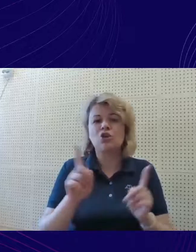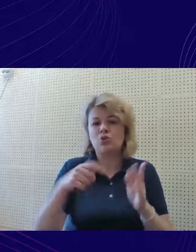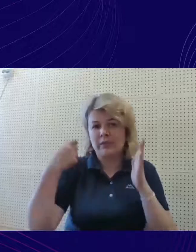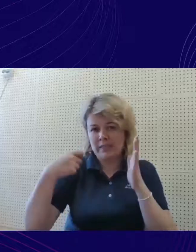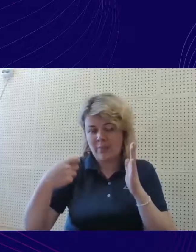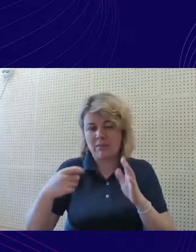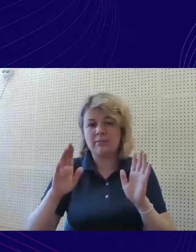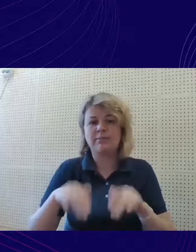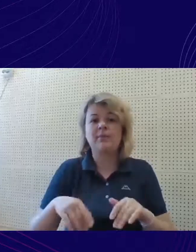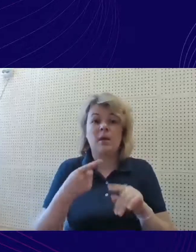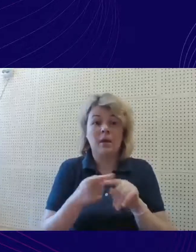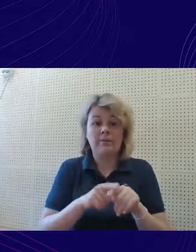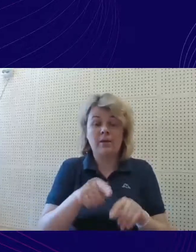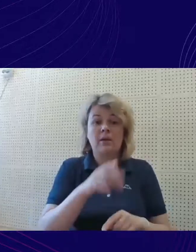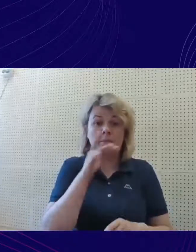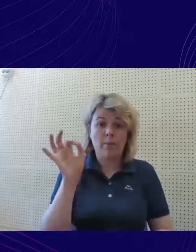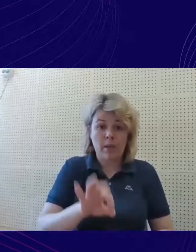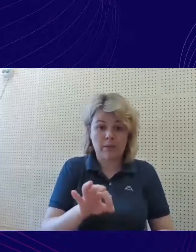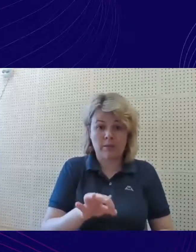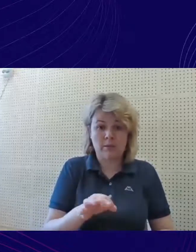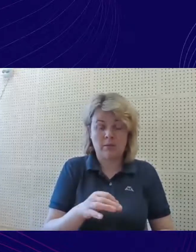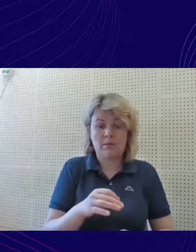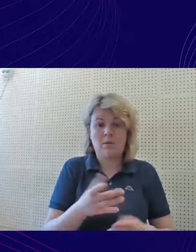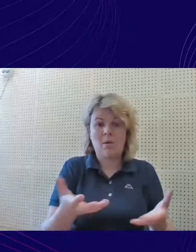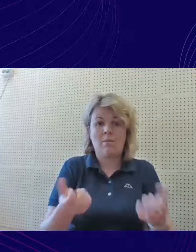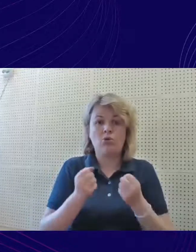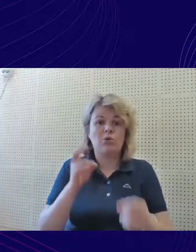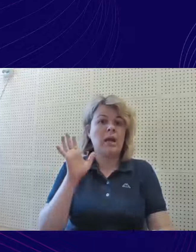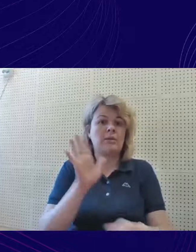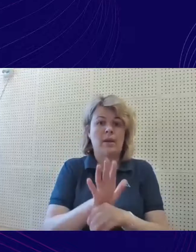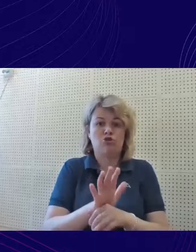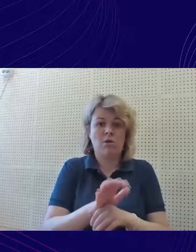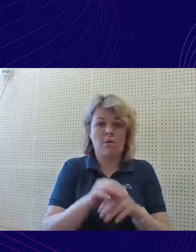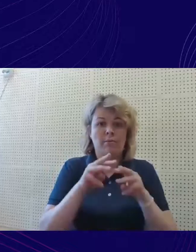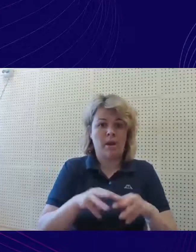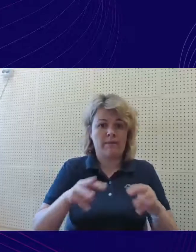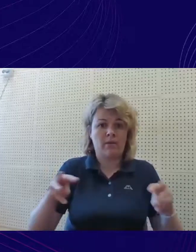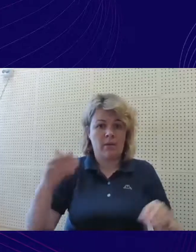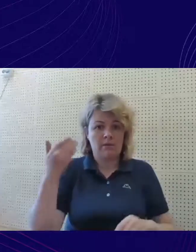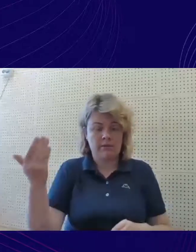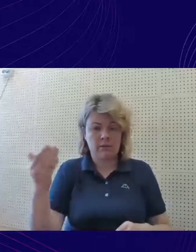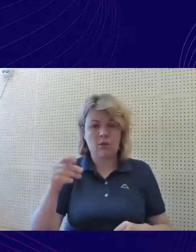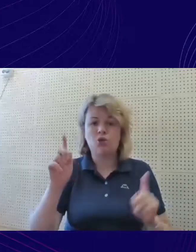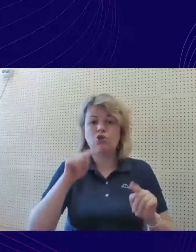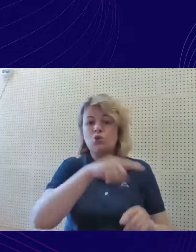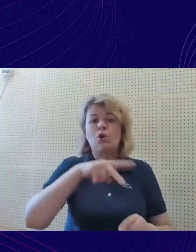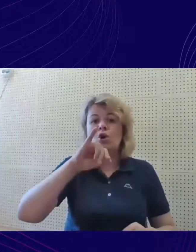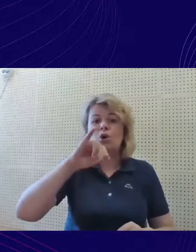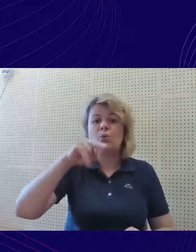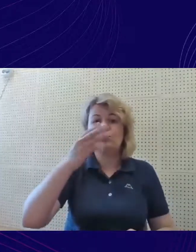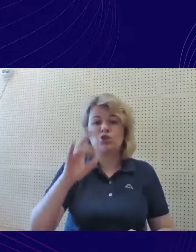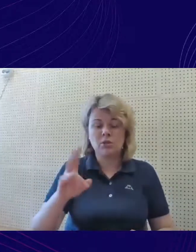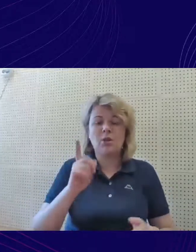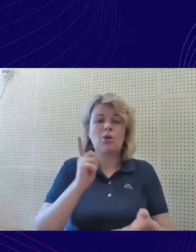момент приходит распоряжение правительственное, что Любшин